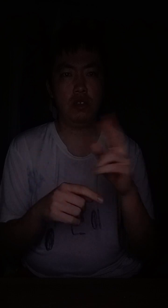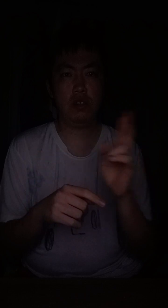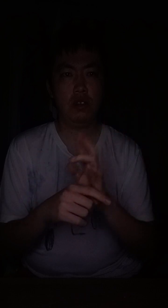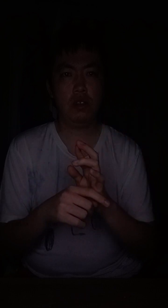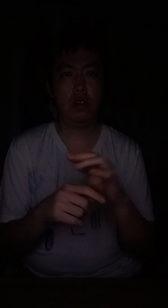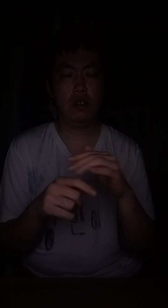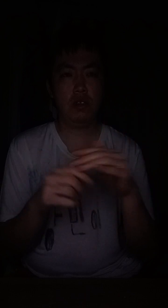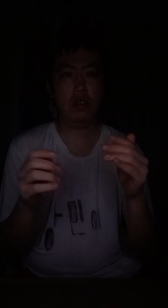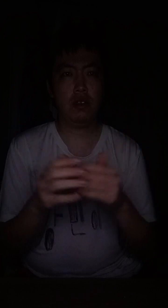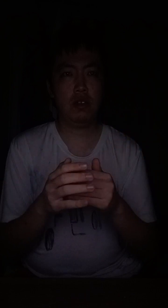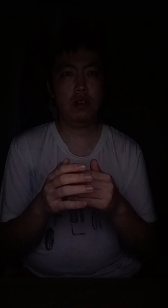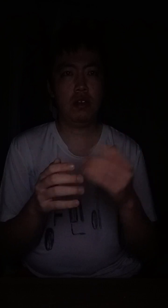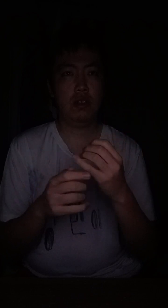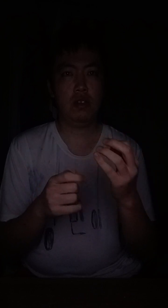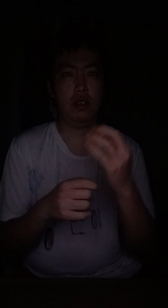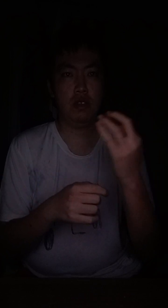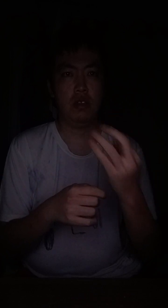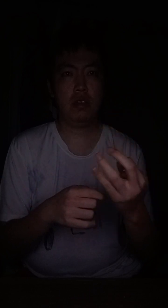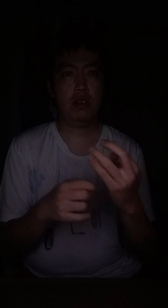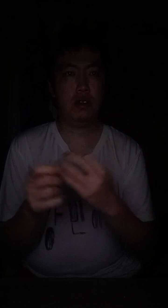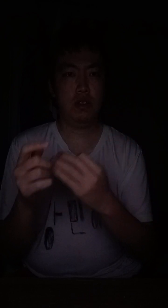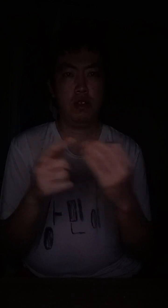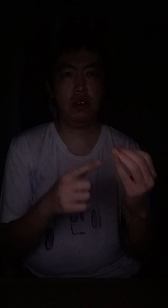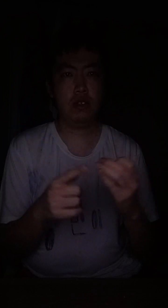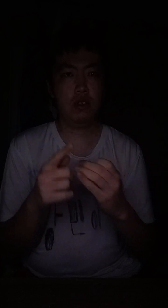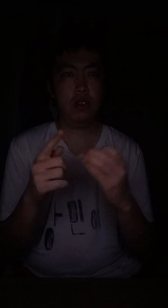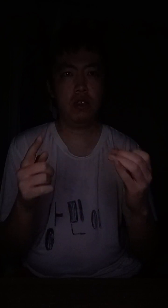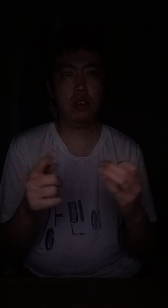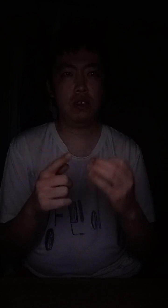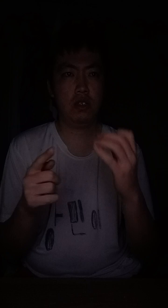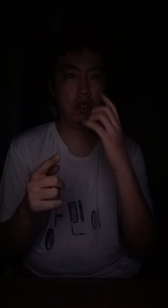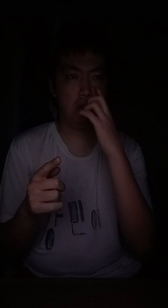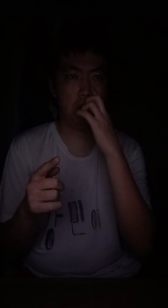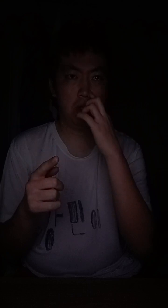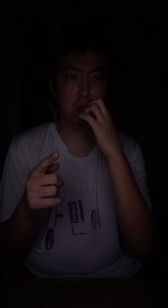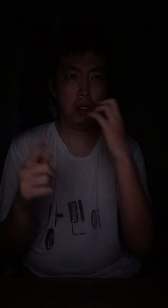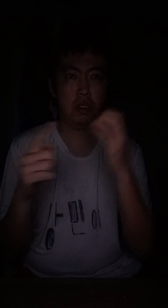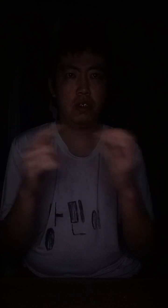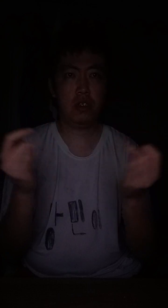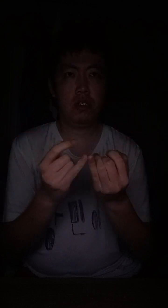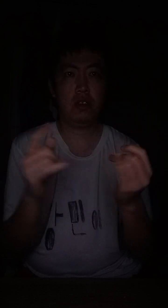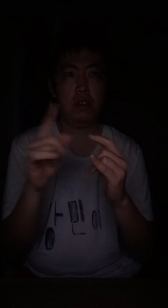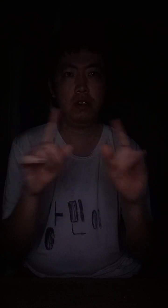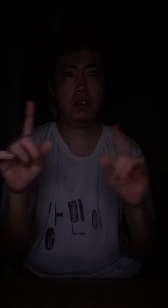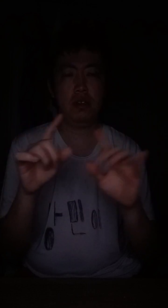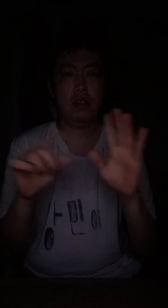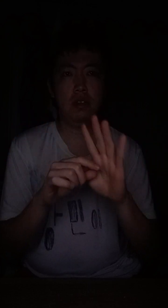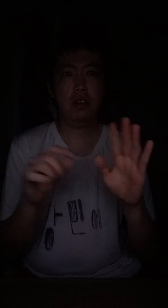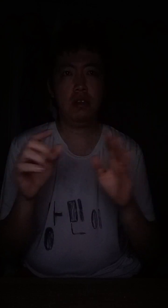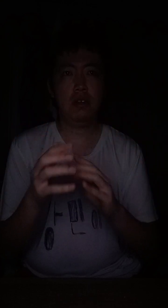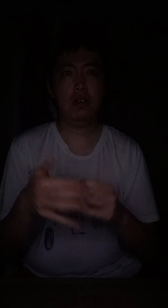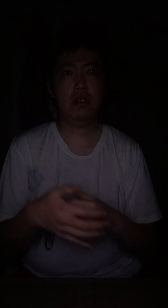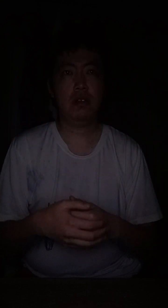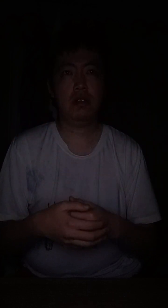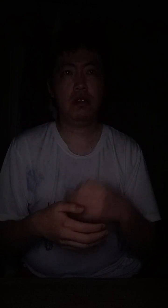것으로 확인했지만 경찰은 방송통신위원회 등과 함께 온라인 모니터링을 벌이고 있다고 밝혔습니다. 경찰은 이